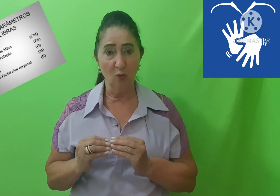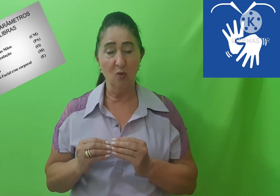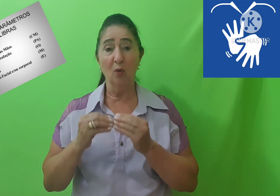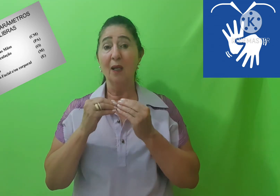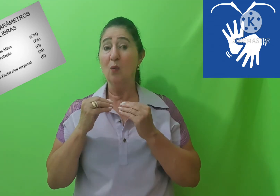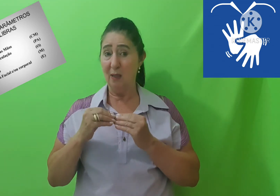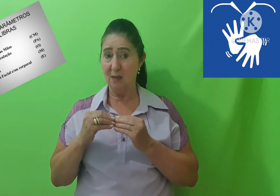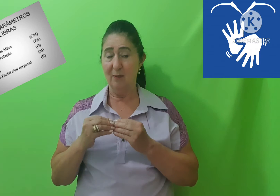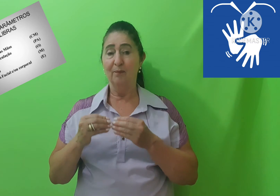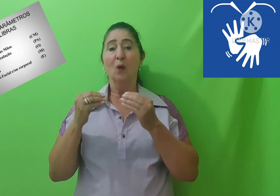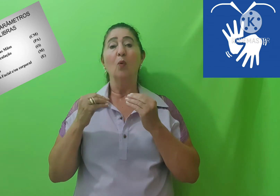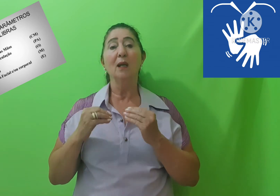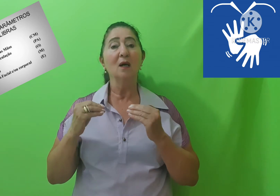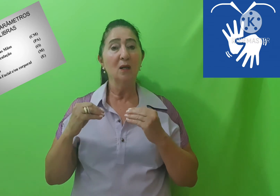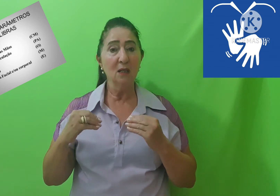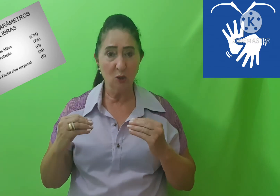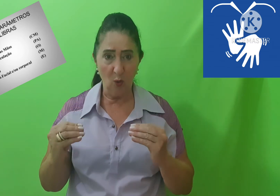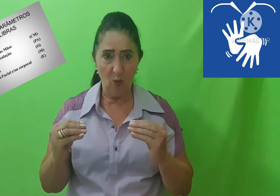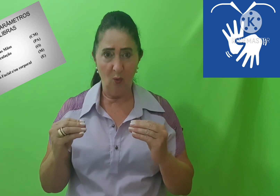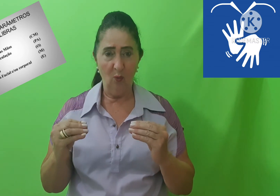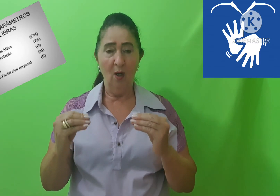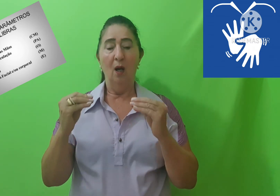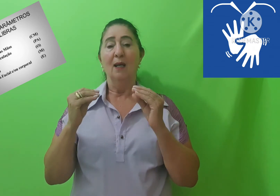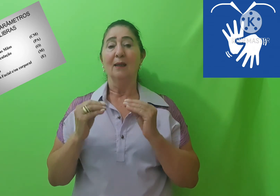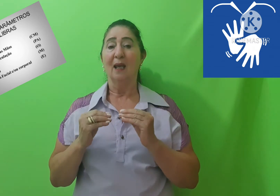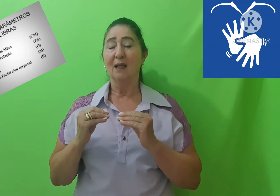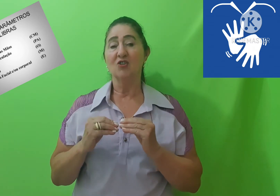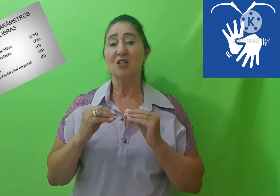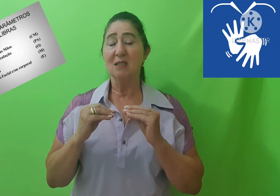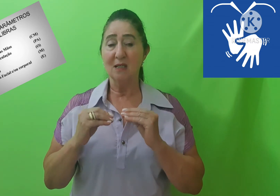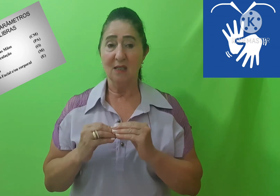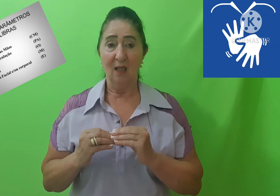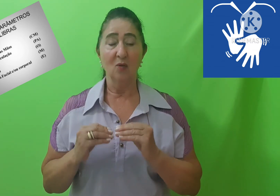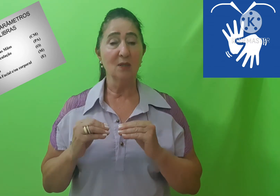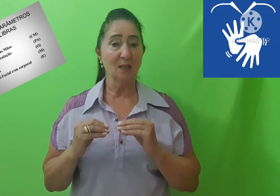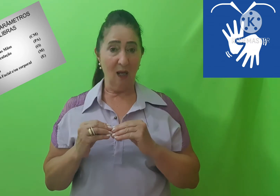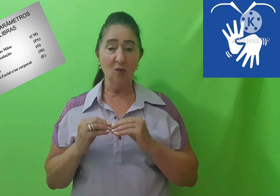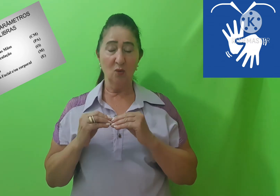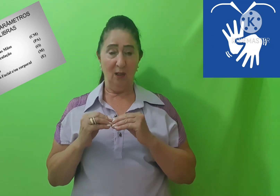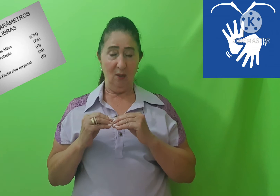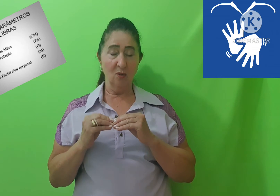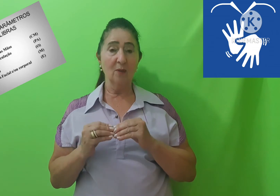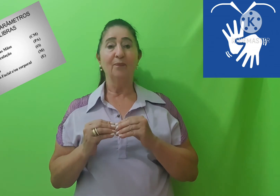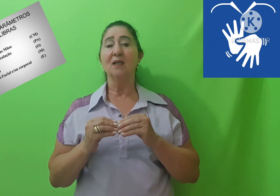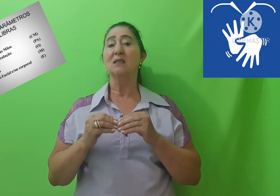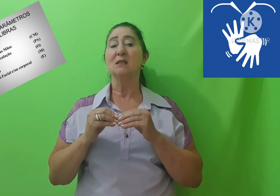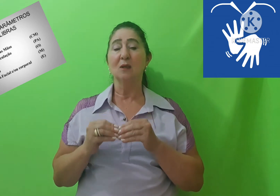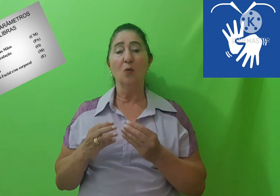do linguista William Stockwell, na década de 60, nos Estados Unidos, que, com